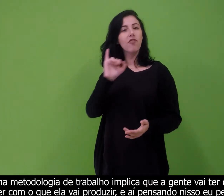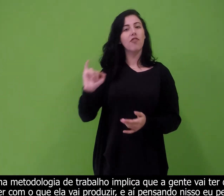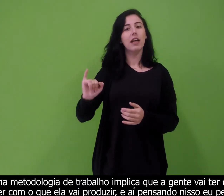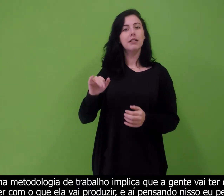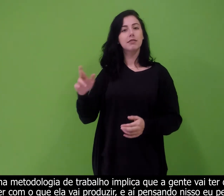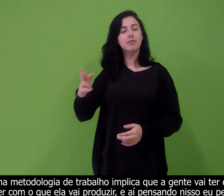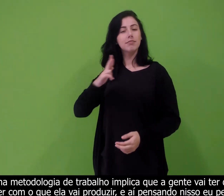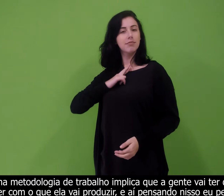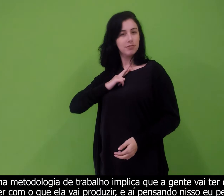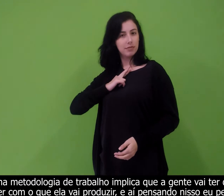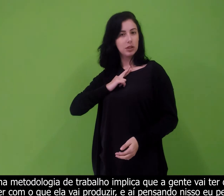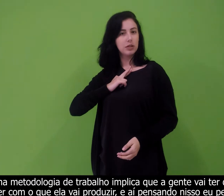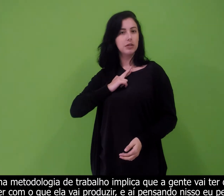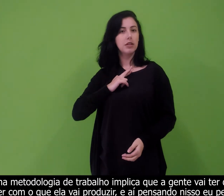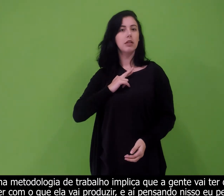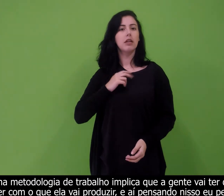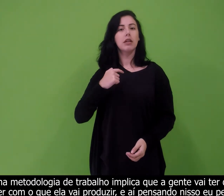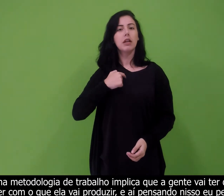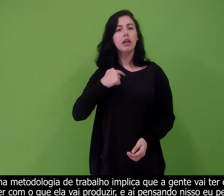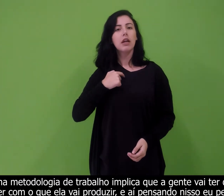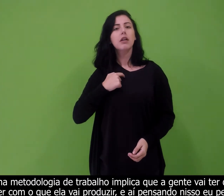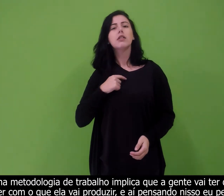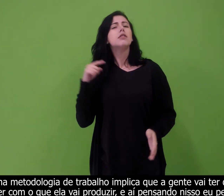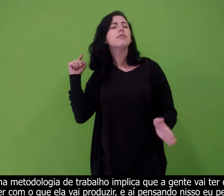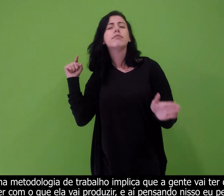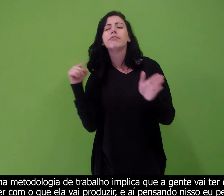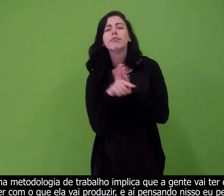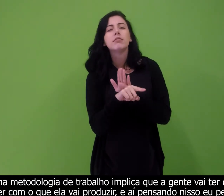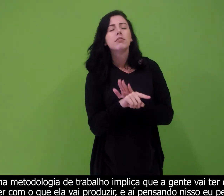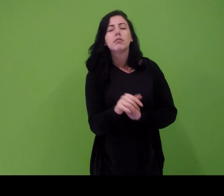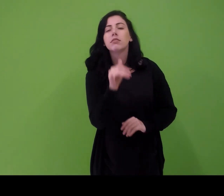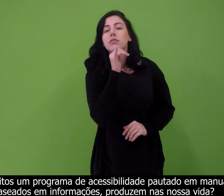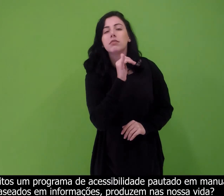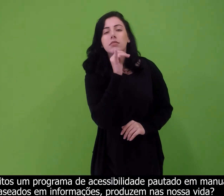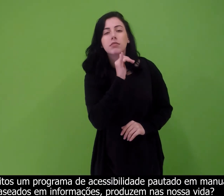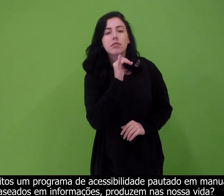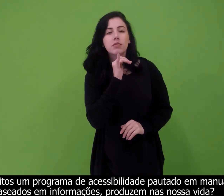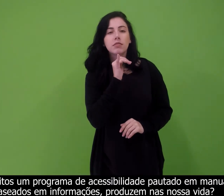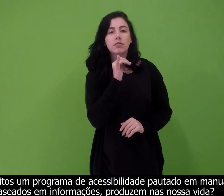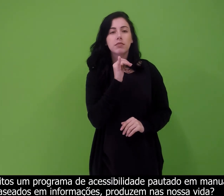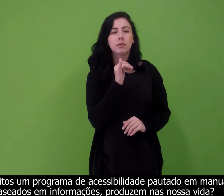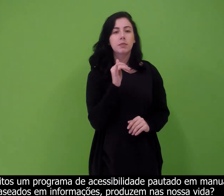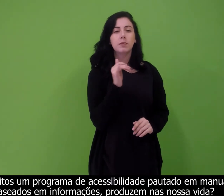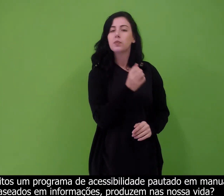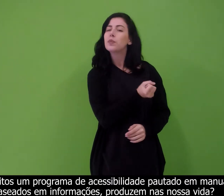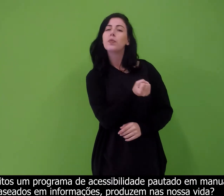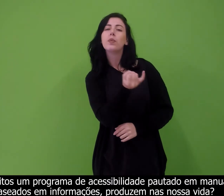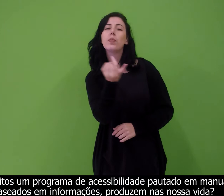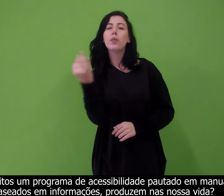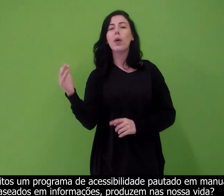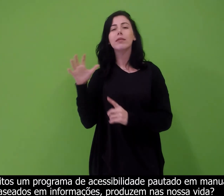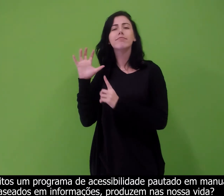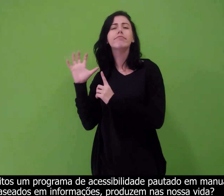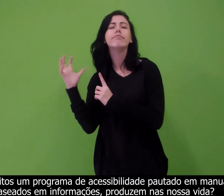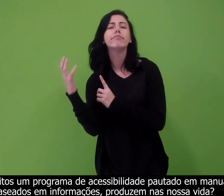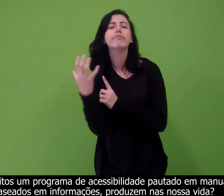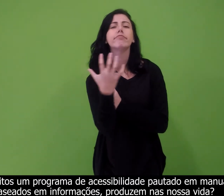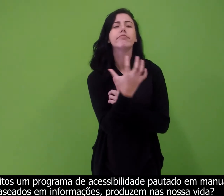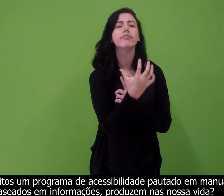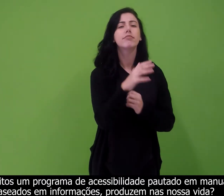que ela vai produzir. E aí, pensando nisso, eu pergunto, né, que efeitos um programa de acessibilidade pautado